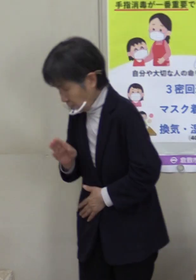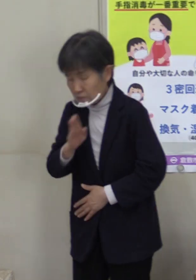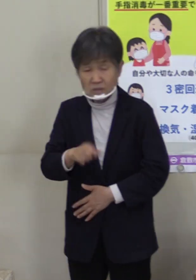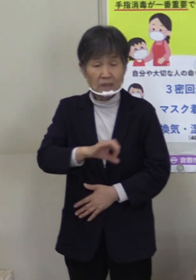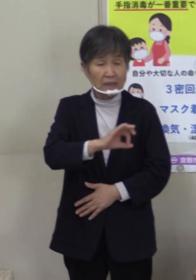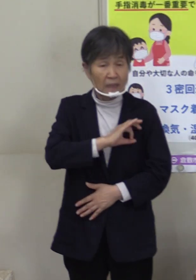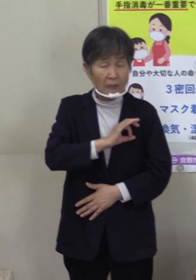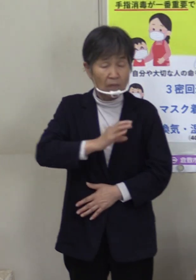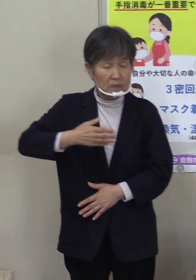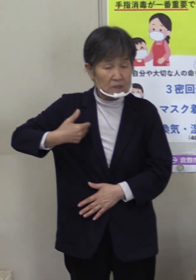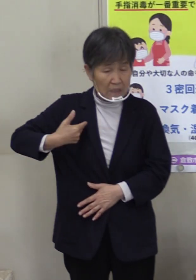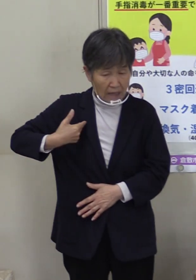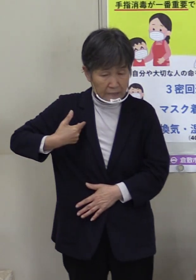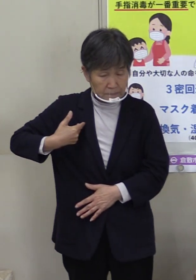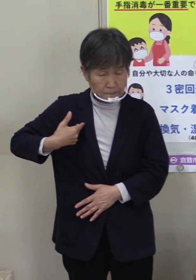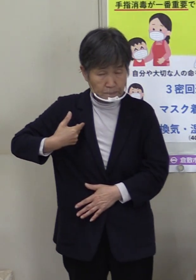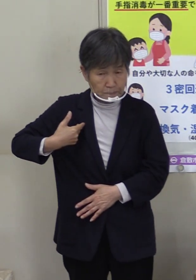らない、